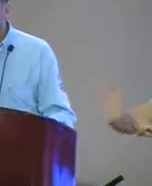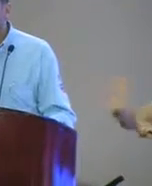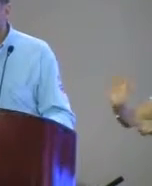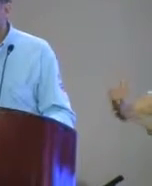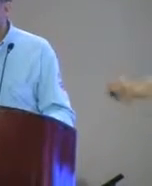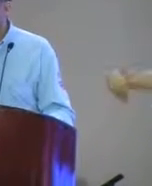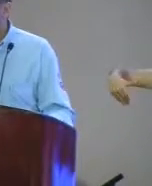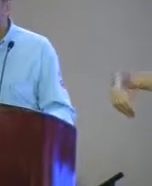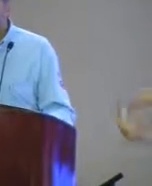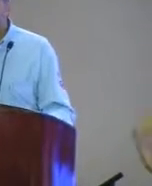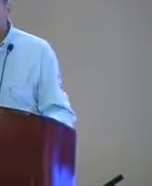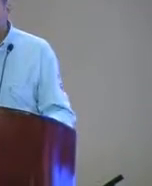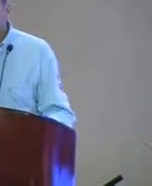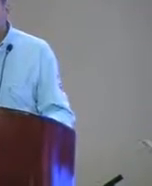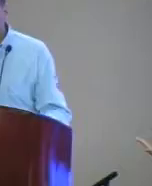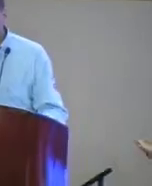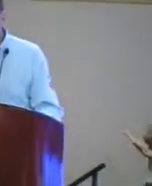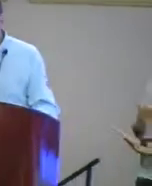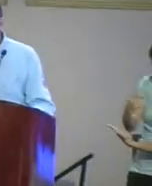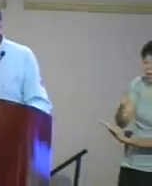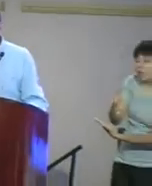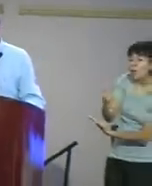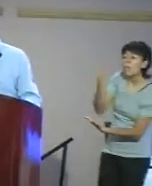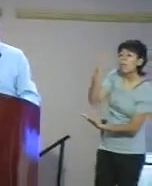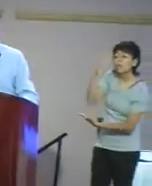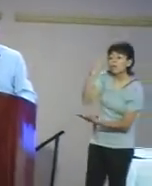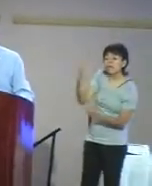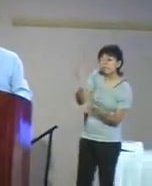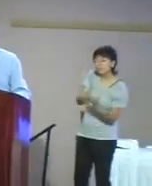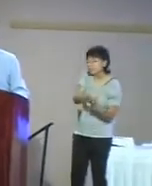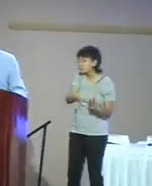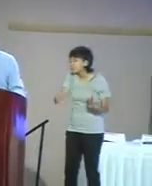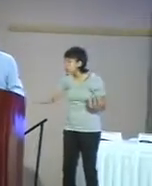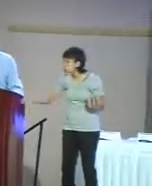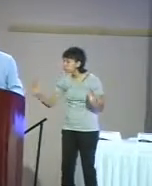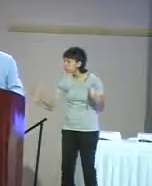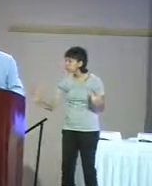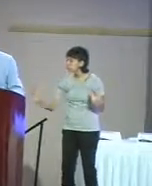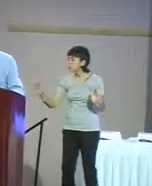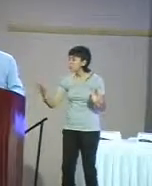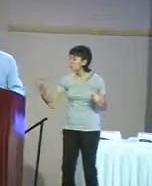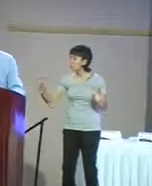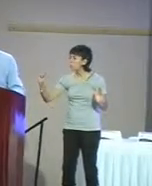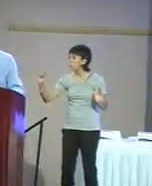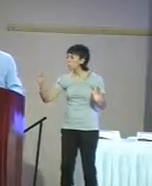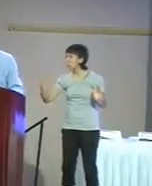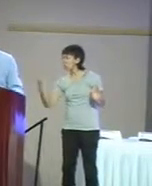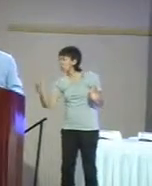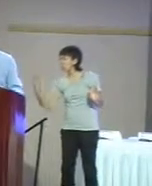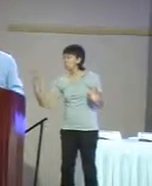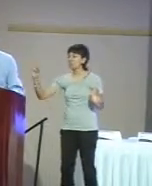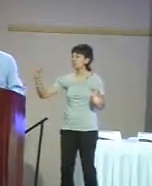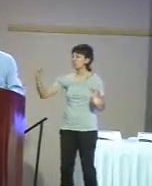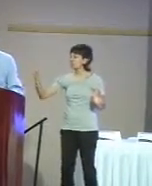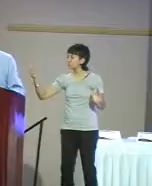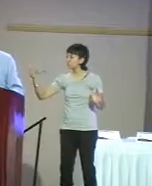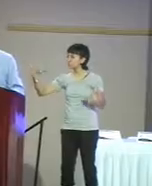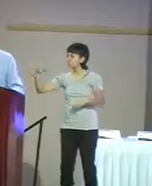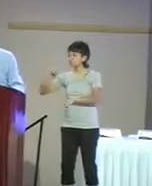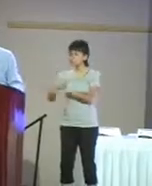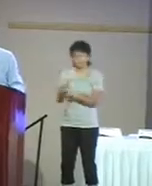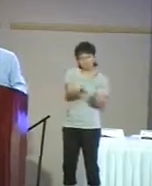ocurre entre las 22 y las 76 semanas, 6 días de gestación.